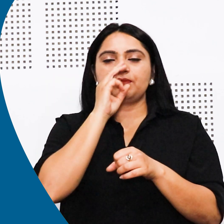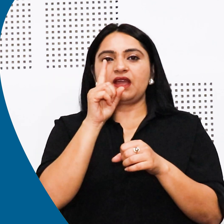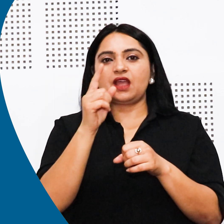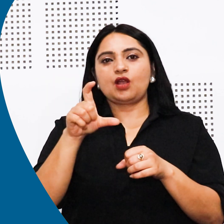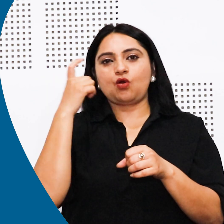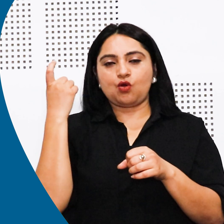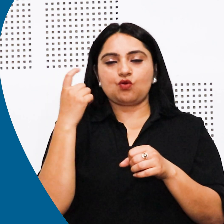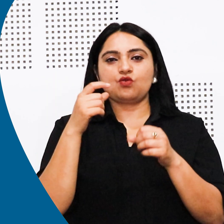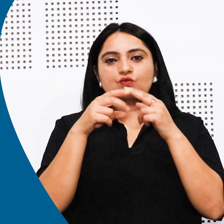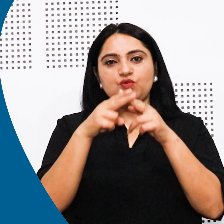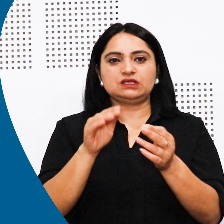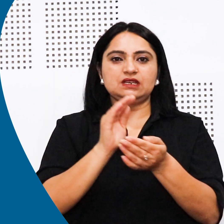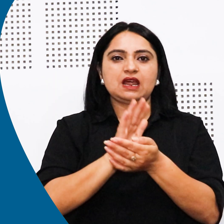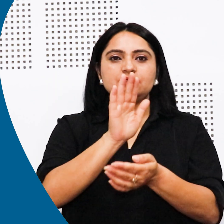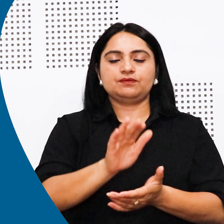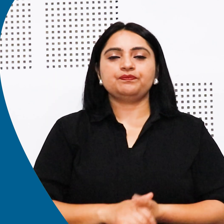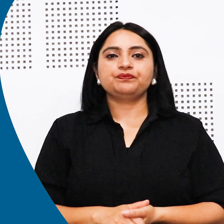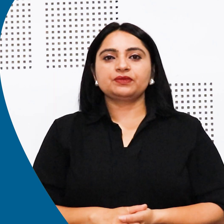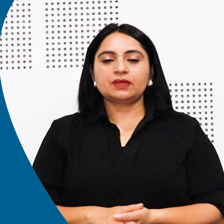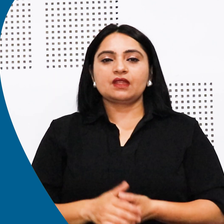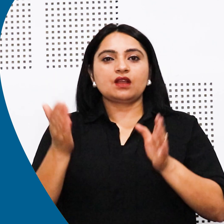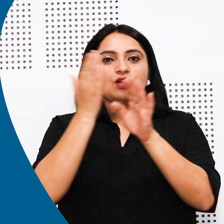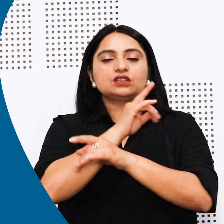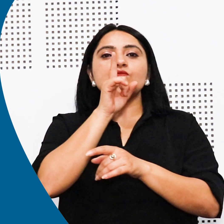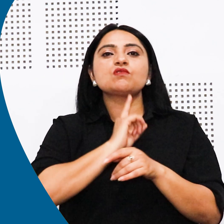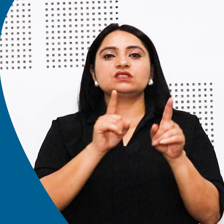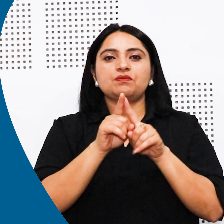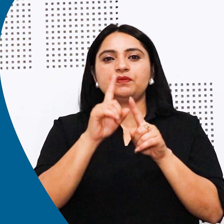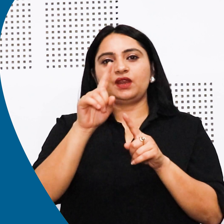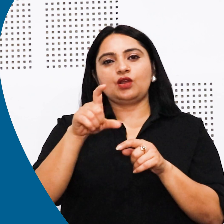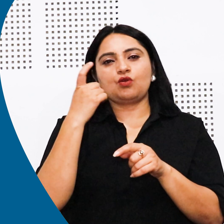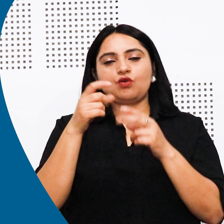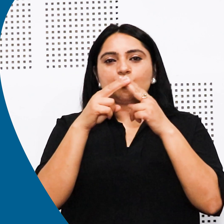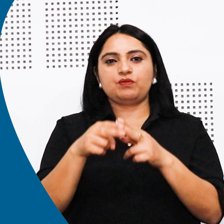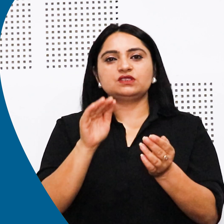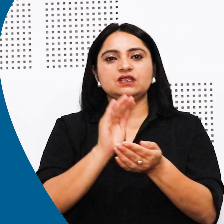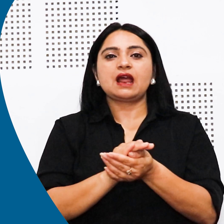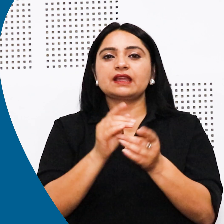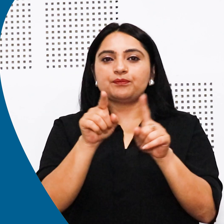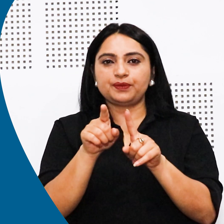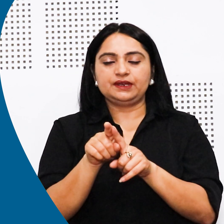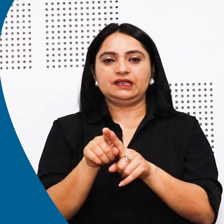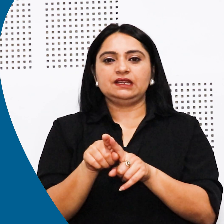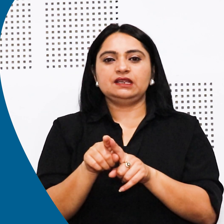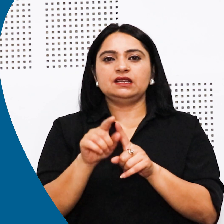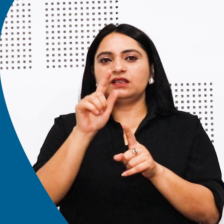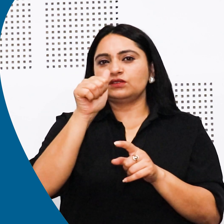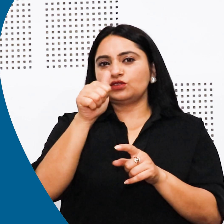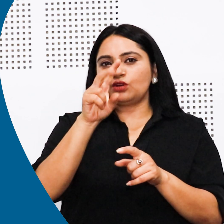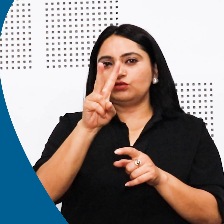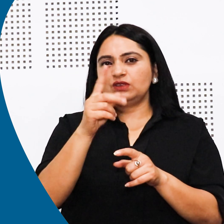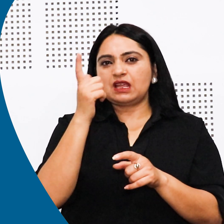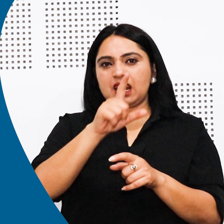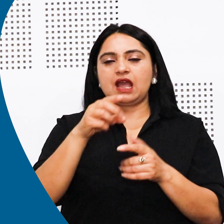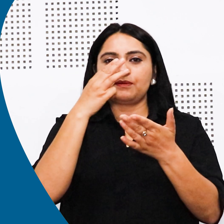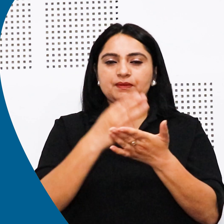1 करोड रकम छुट्याएको छ। गत वर्ष पनि 1 करोड बजेट छुट्याए पनि 62 लाख